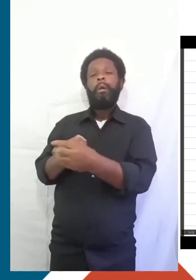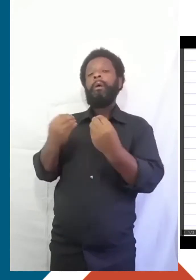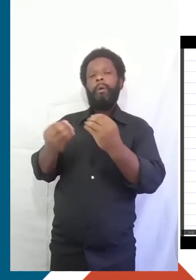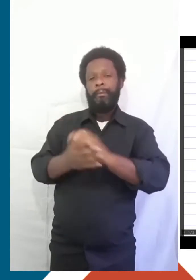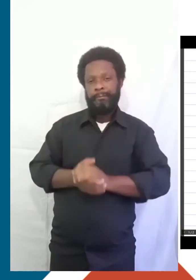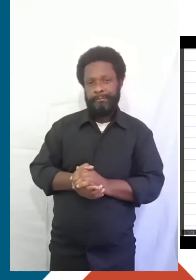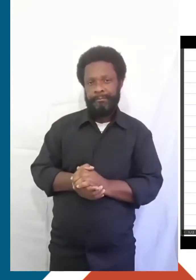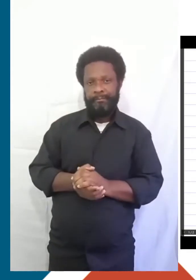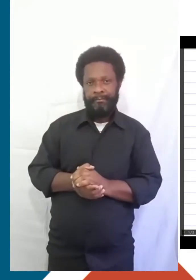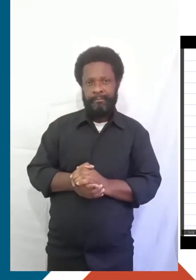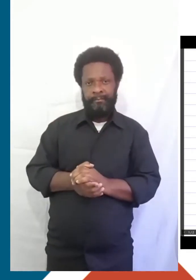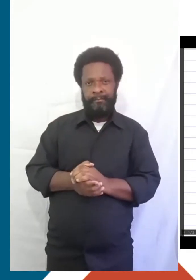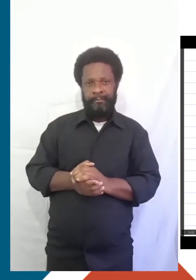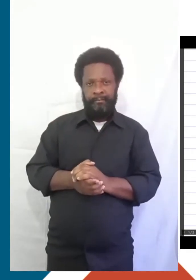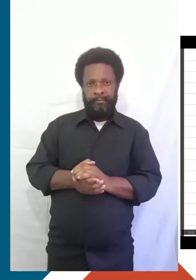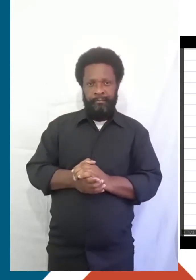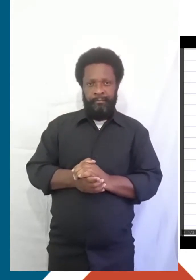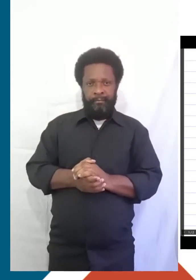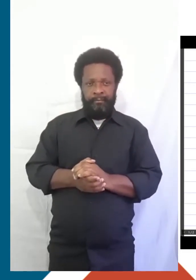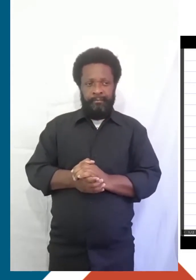que essa molécula vai ficar?